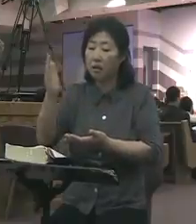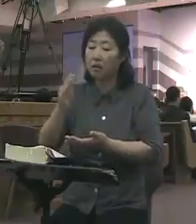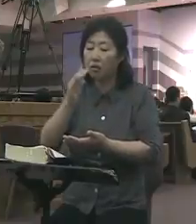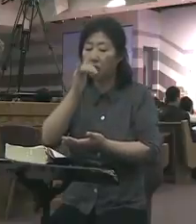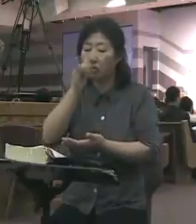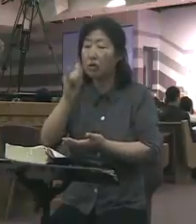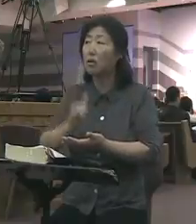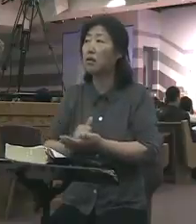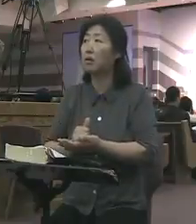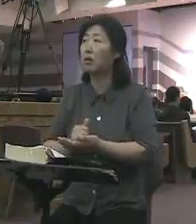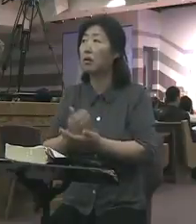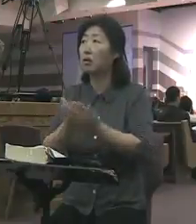여러분 어떠합니까?